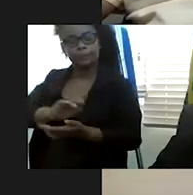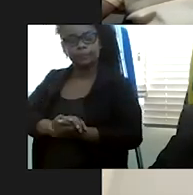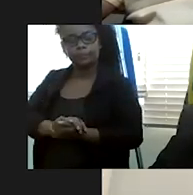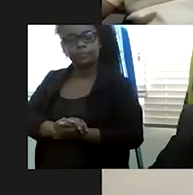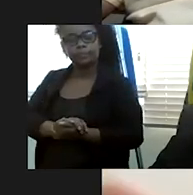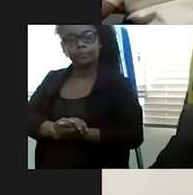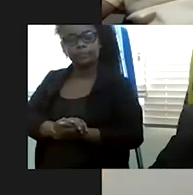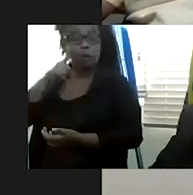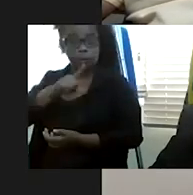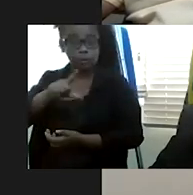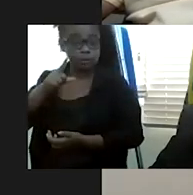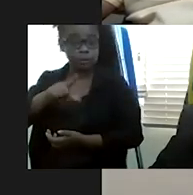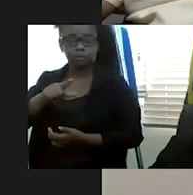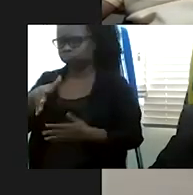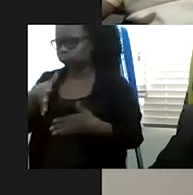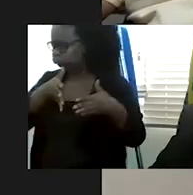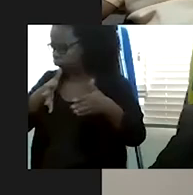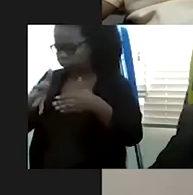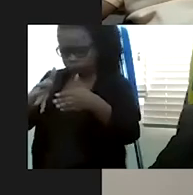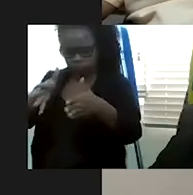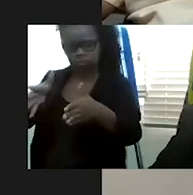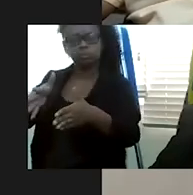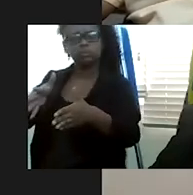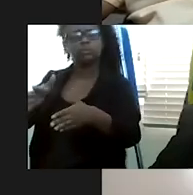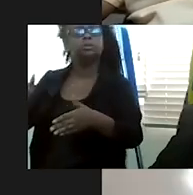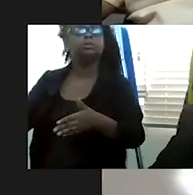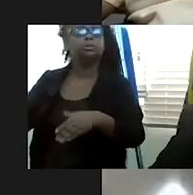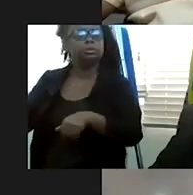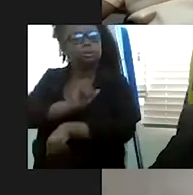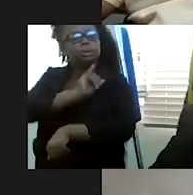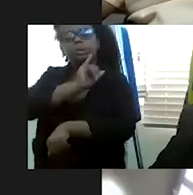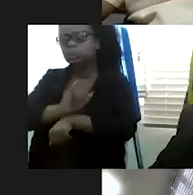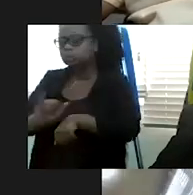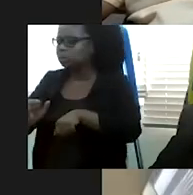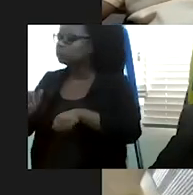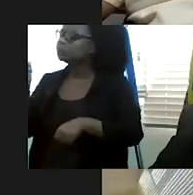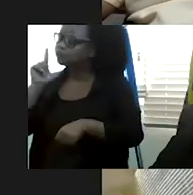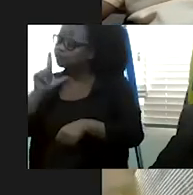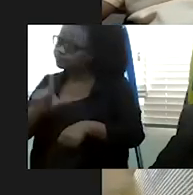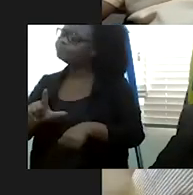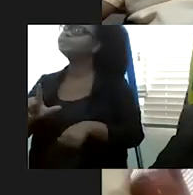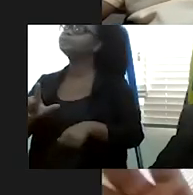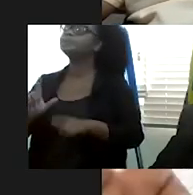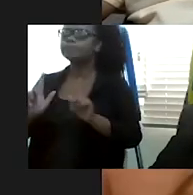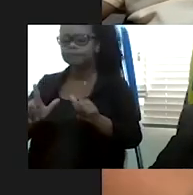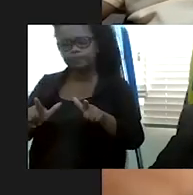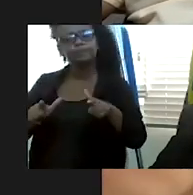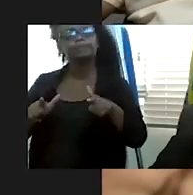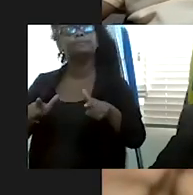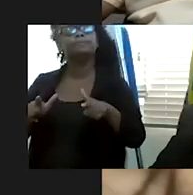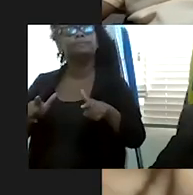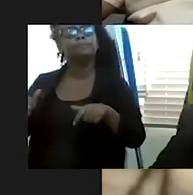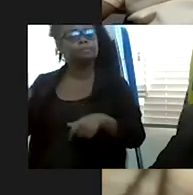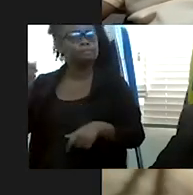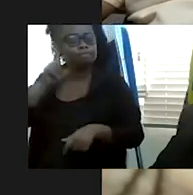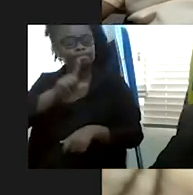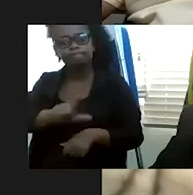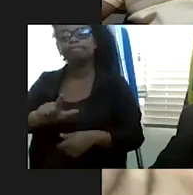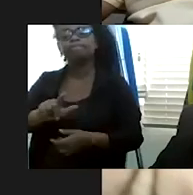consegue mecanismos, ele consegue atitudes, ele consegue